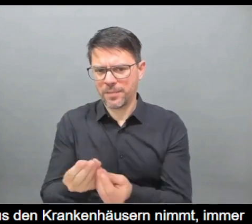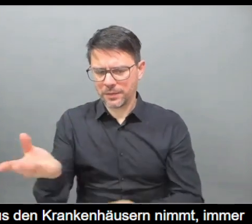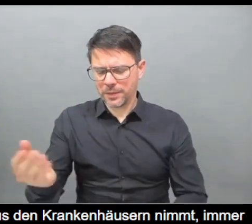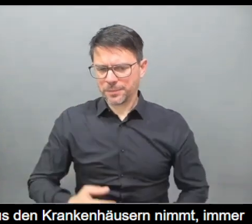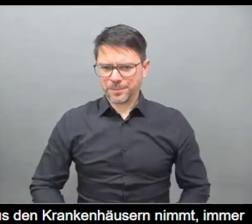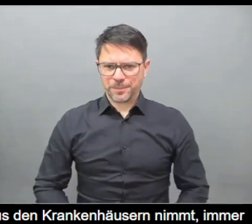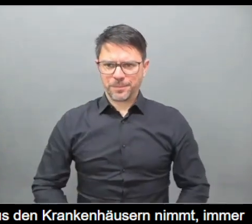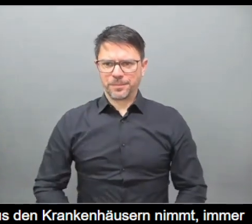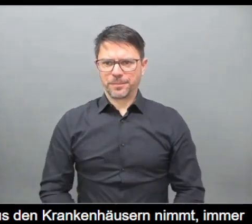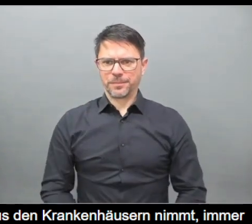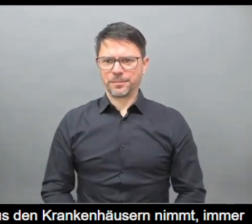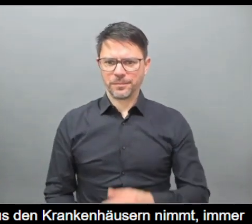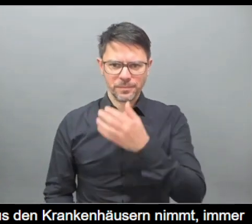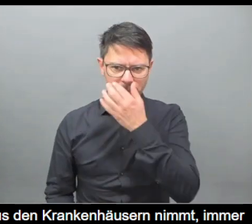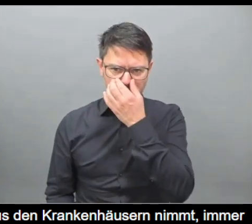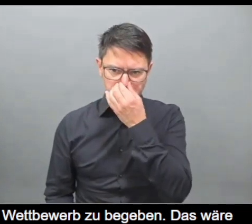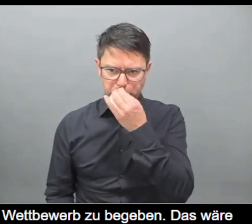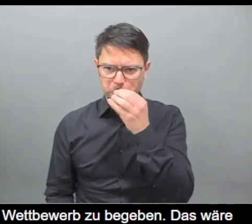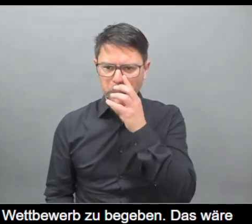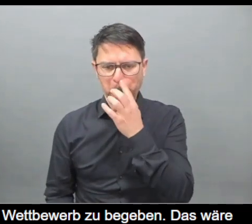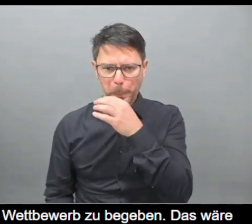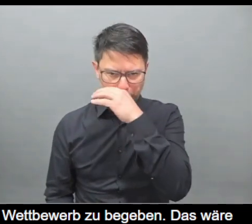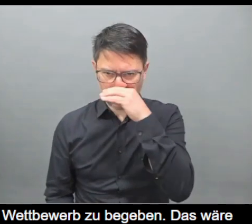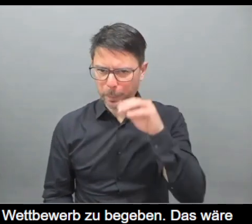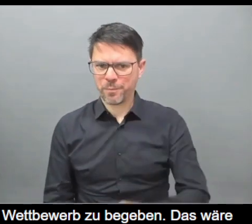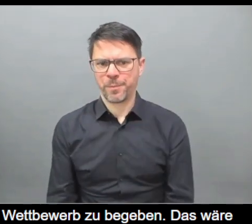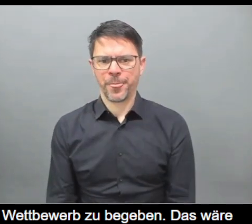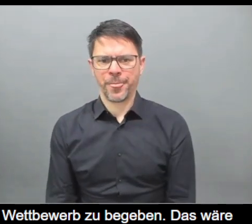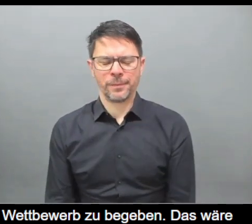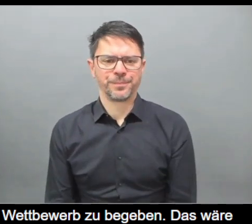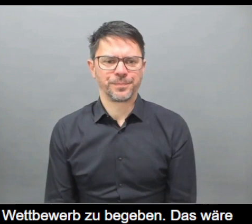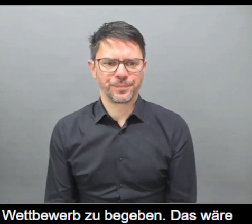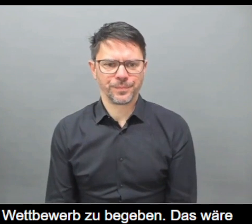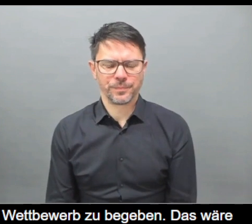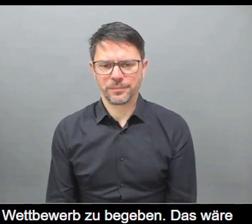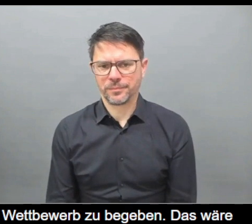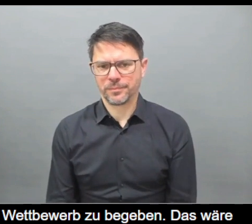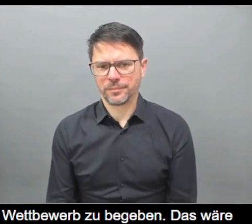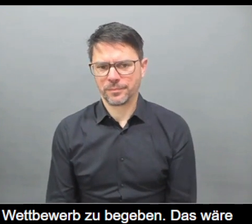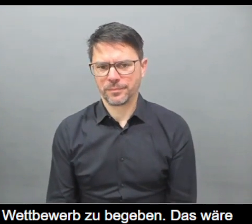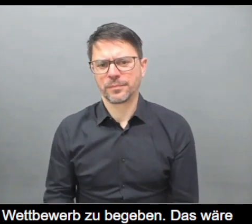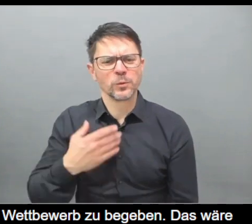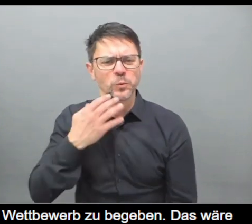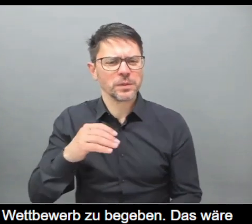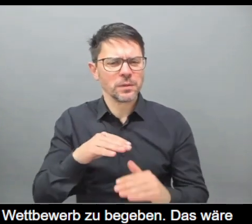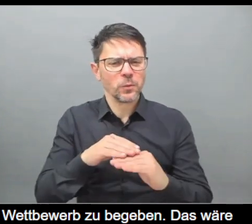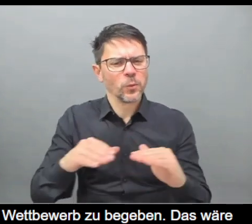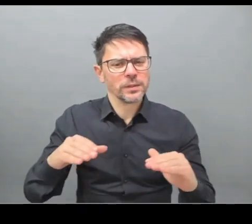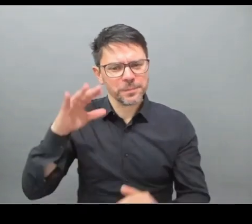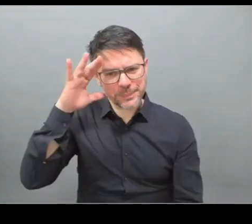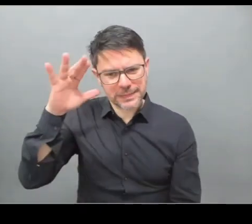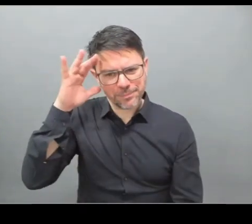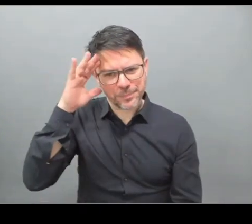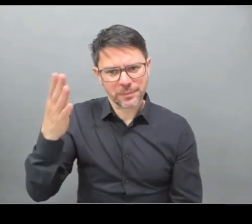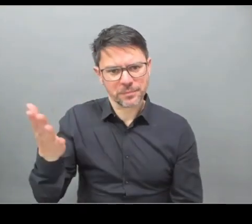bundesweite Regelung will, dann muss ich doch irgend so etwas machen, wie sagen, okay, innerhalb 30 Minuten oder